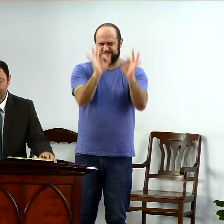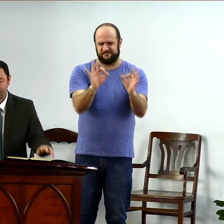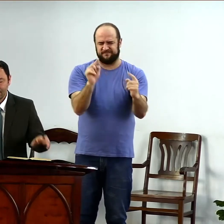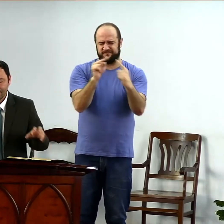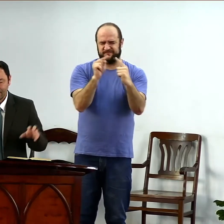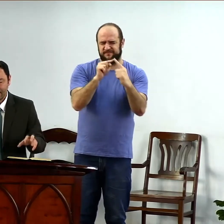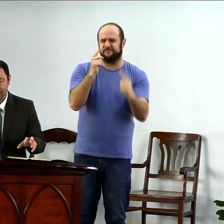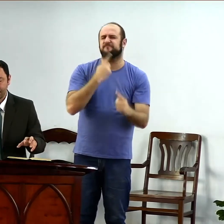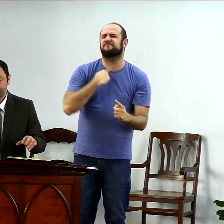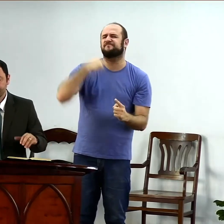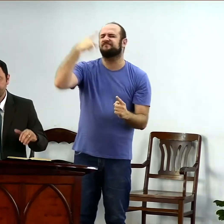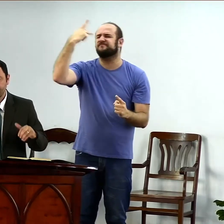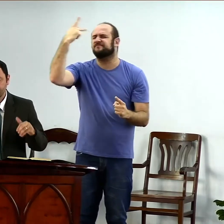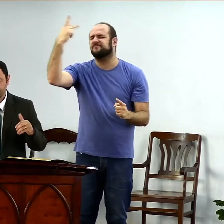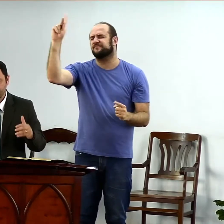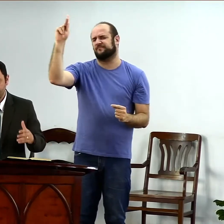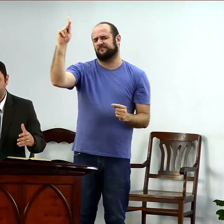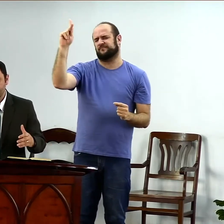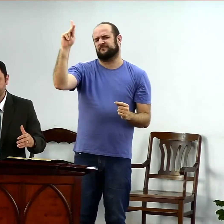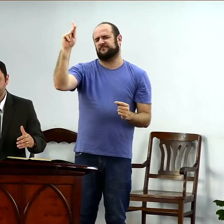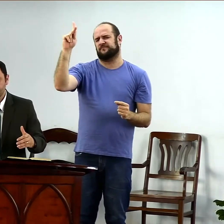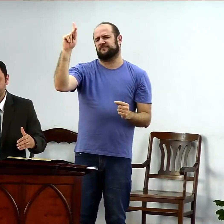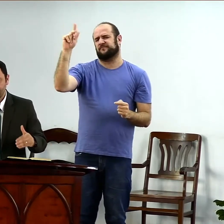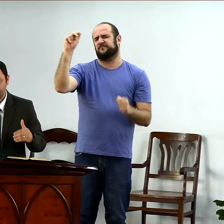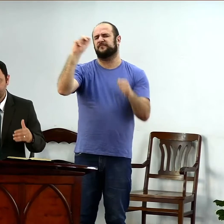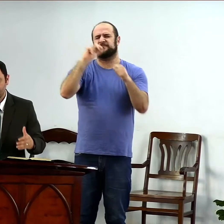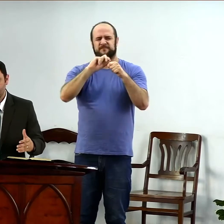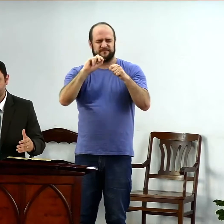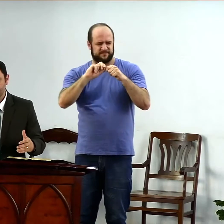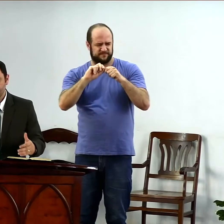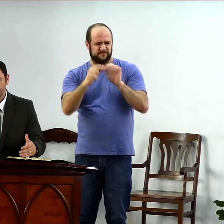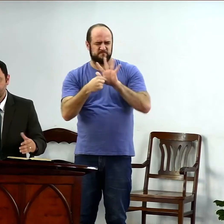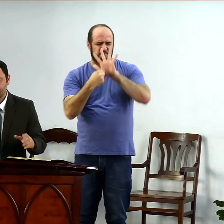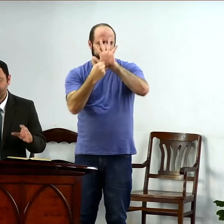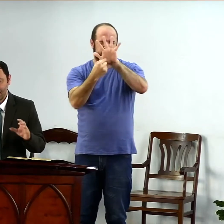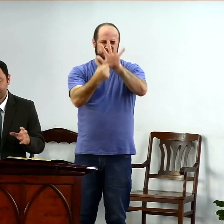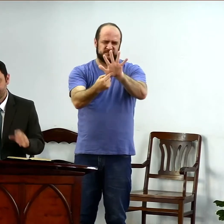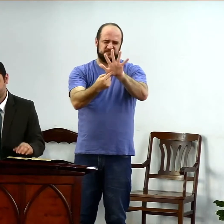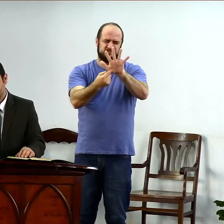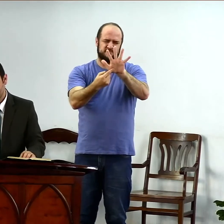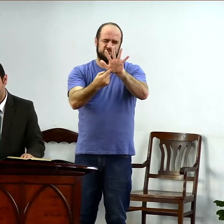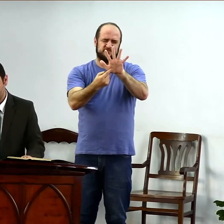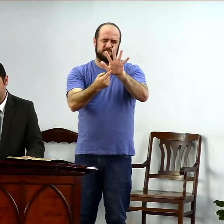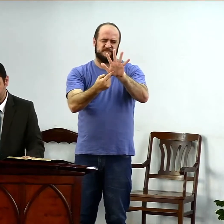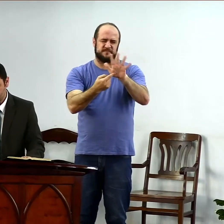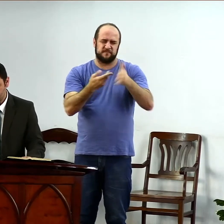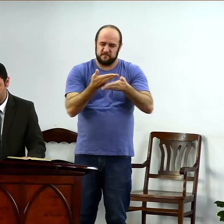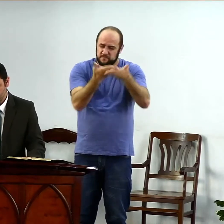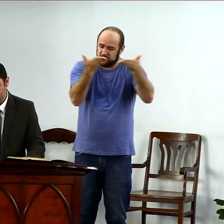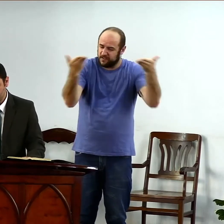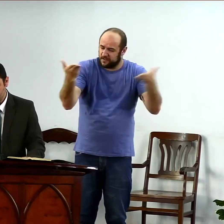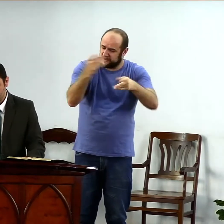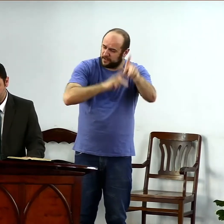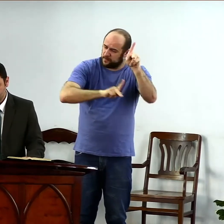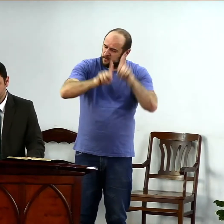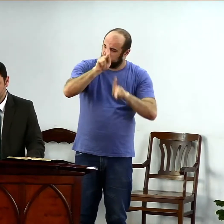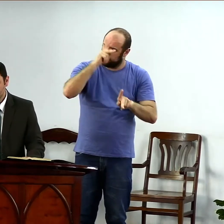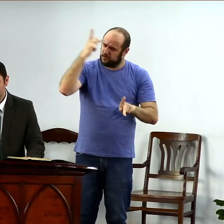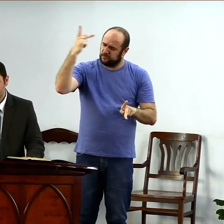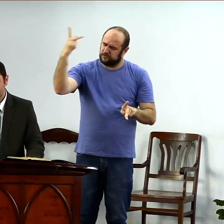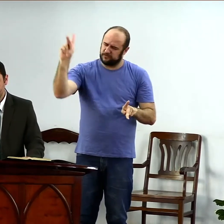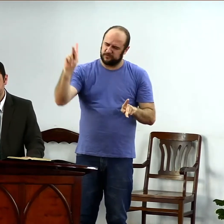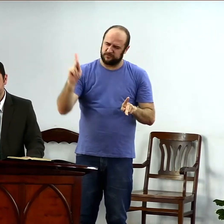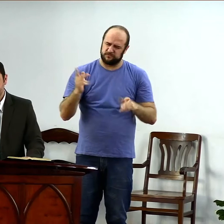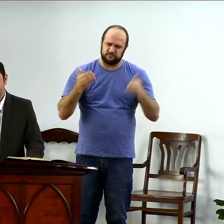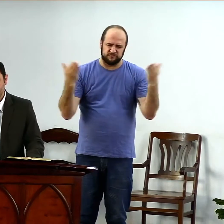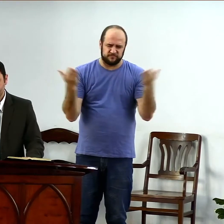Senhor quer edificar, revelar e apresentar ao teu povo.